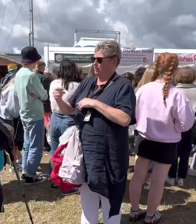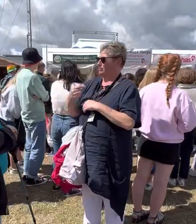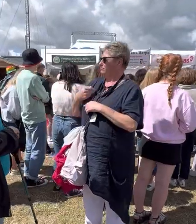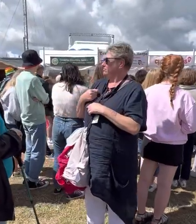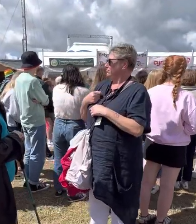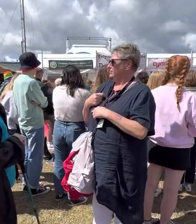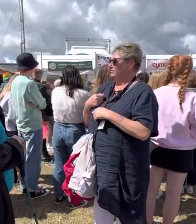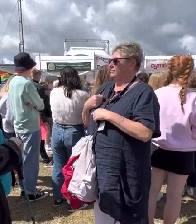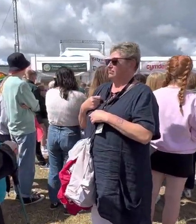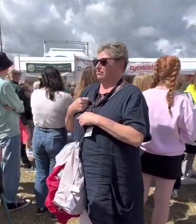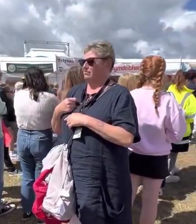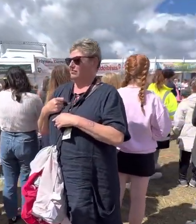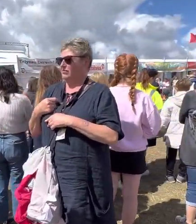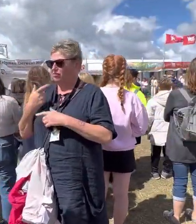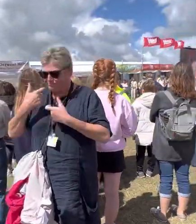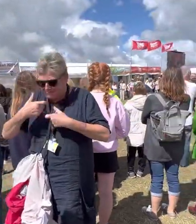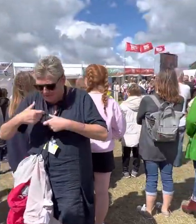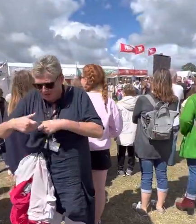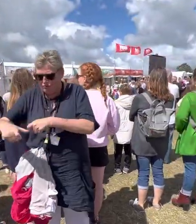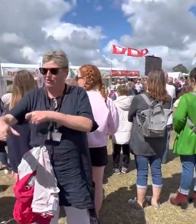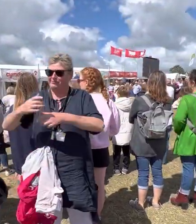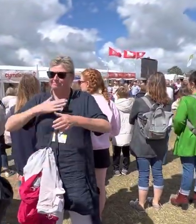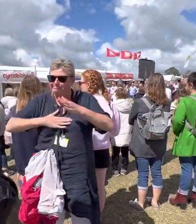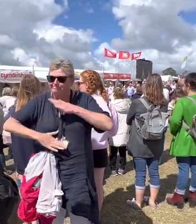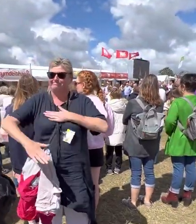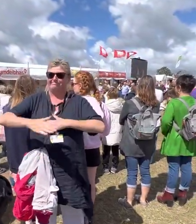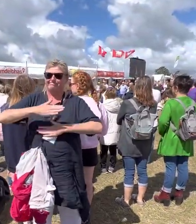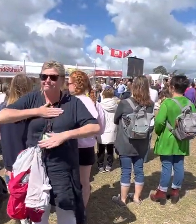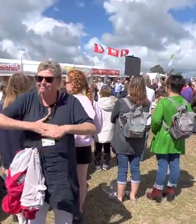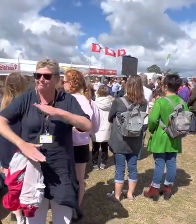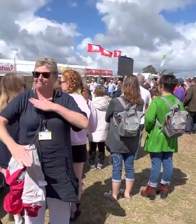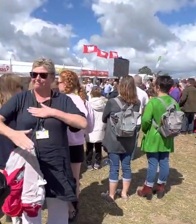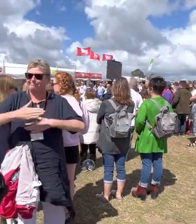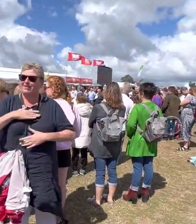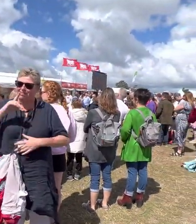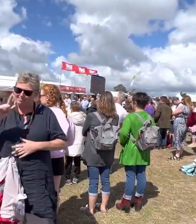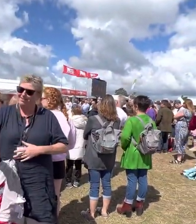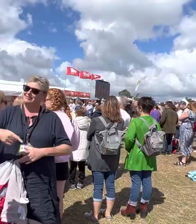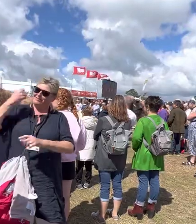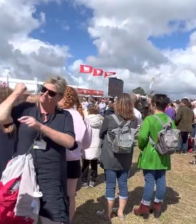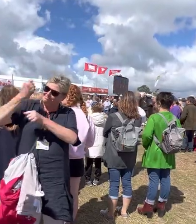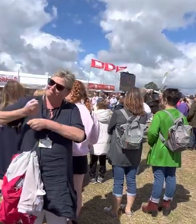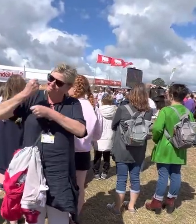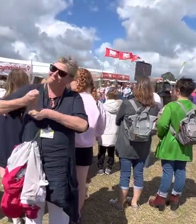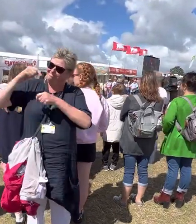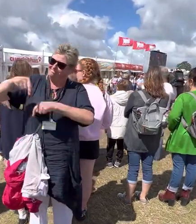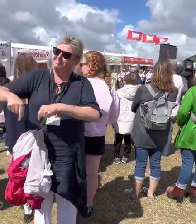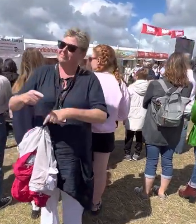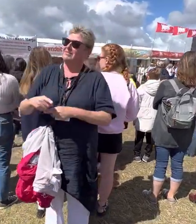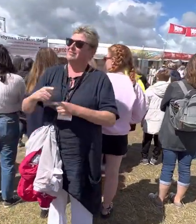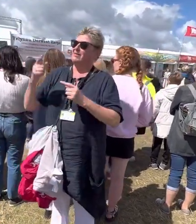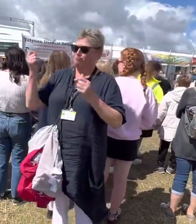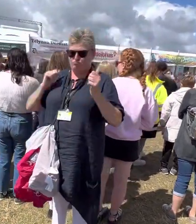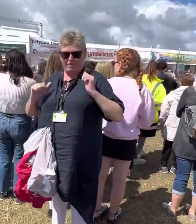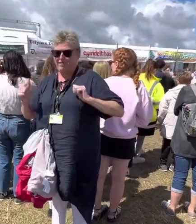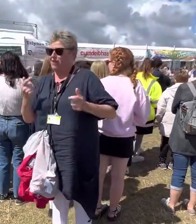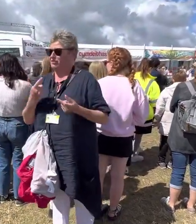Ein dyfal barhad ni ac ein aberth ni hon ydy'r ymgyrch yma. Mae hi'n fraint felly i wahodd ein